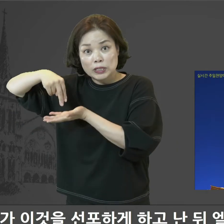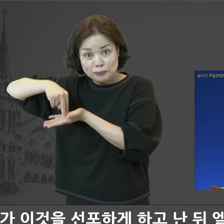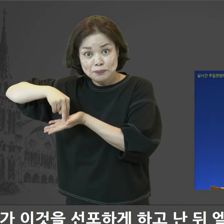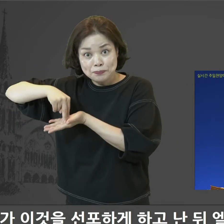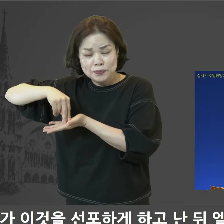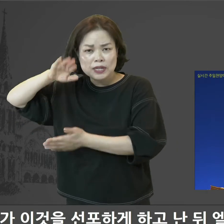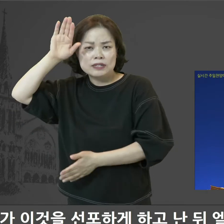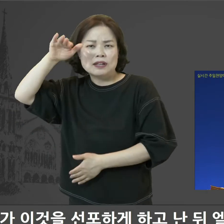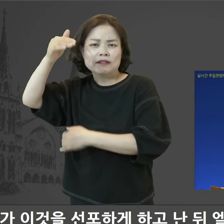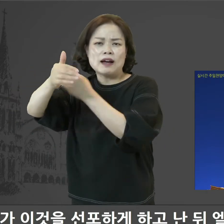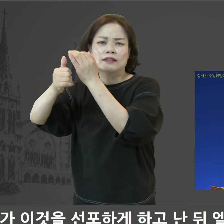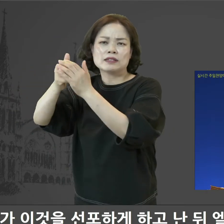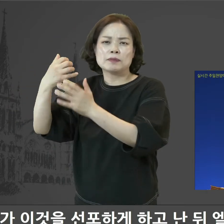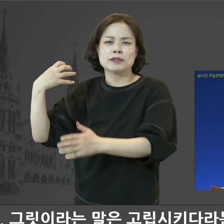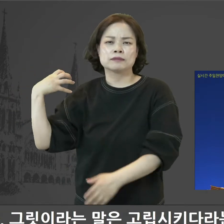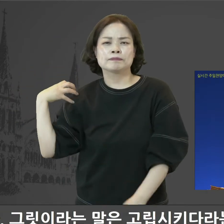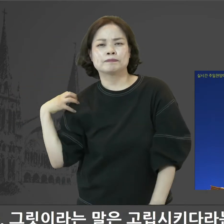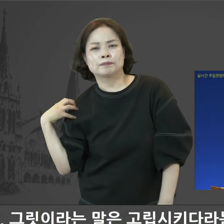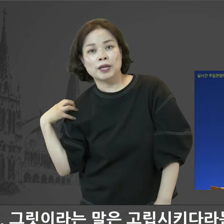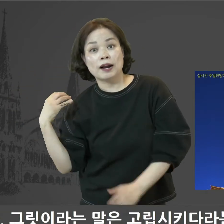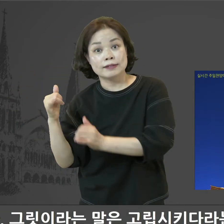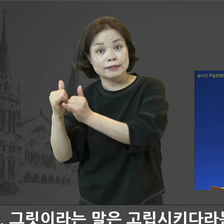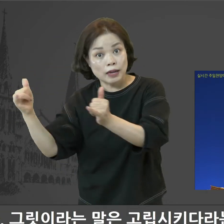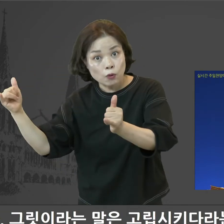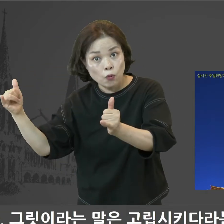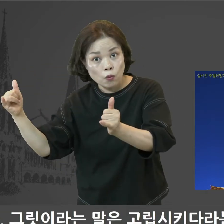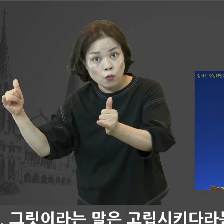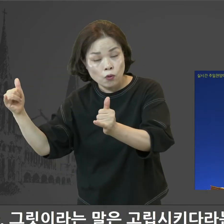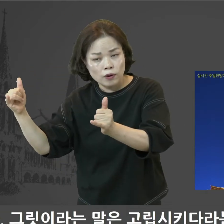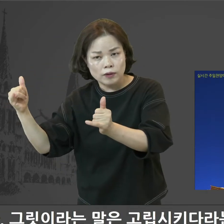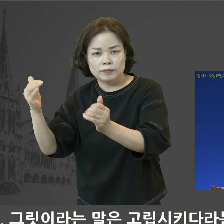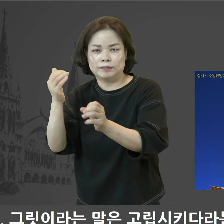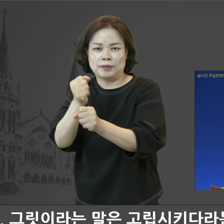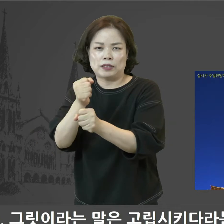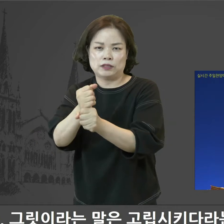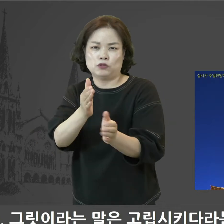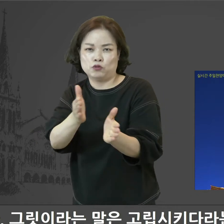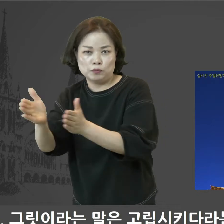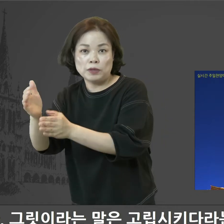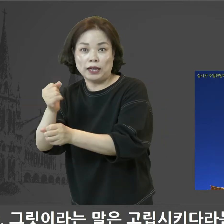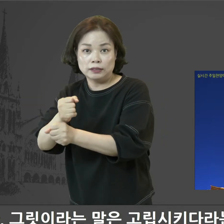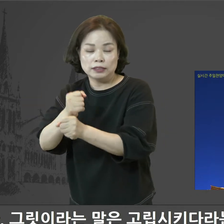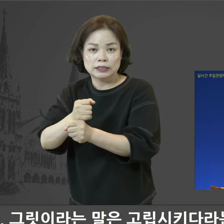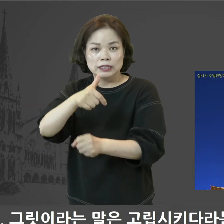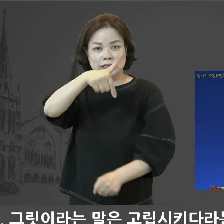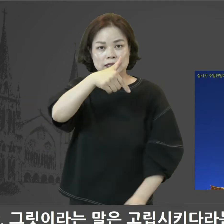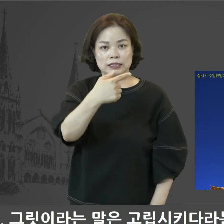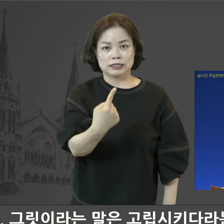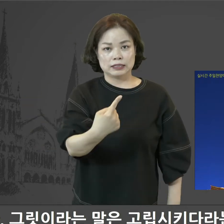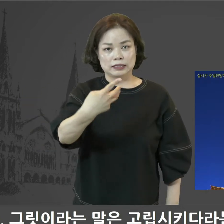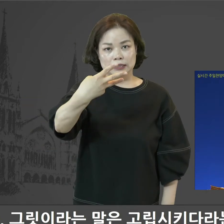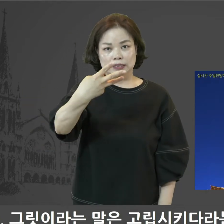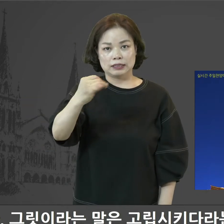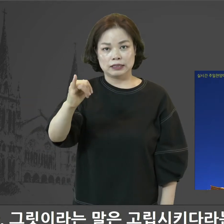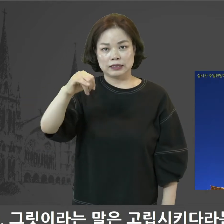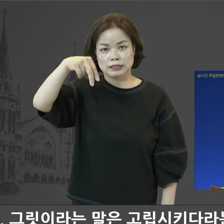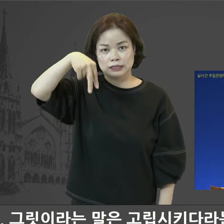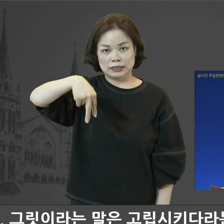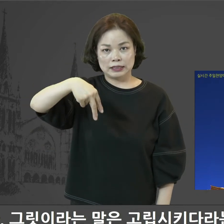고립시키면서 장차 하나님의 사명을 감당할 자로 다듬어가는 작업을 그릿 시냇가에서 하기 위함이었던